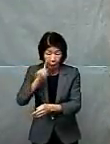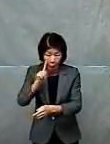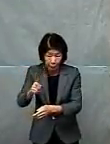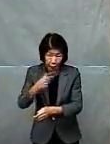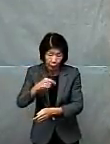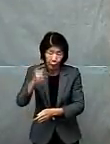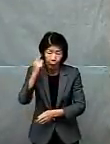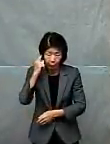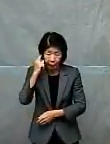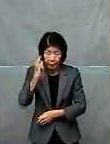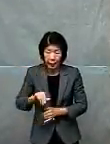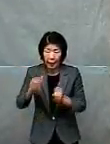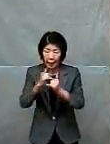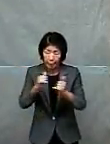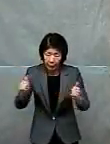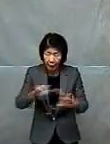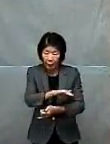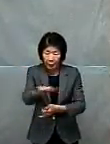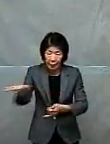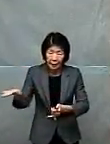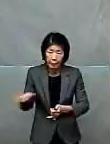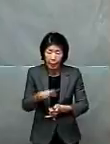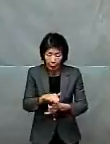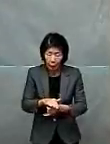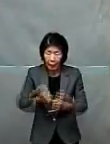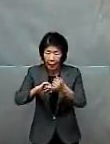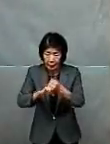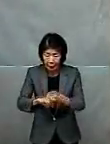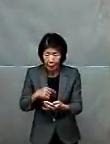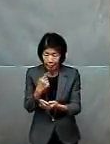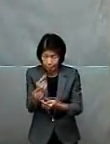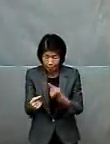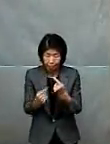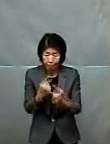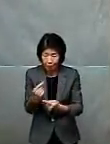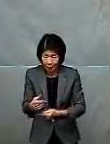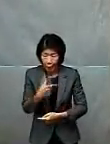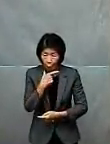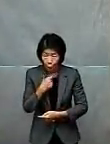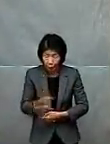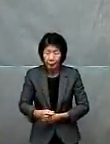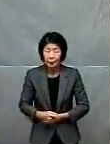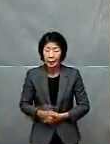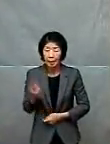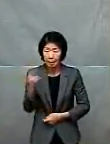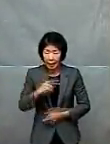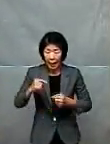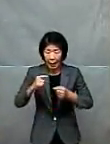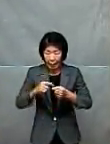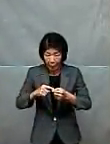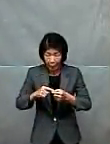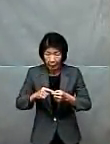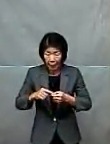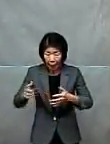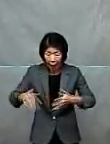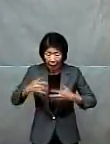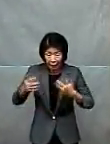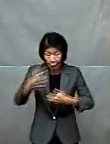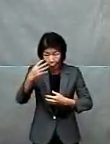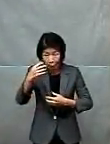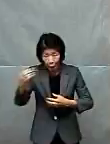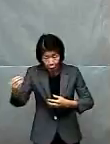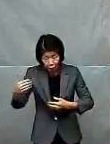。県民の皆様にもぜひ足をお運びいただいて、山形の秋の魅力